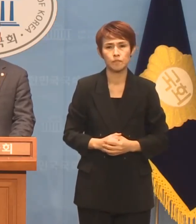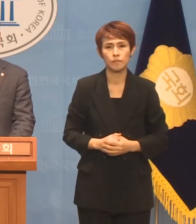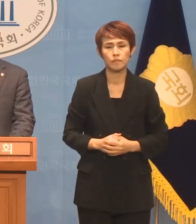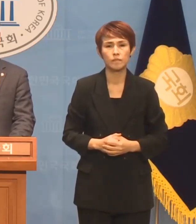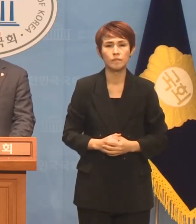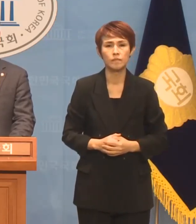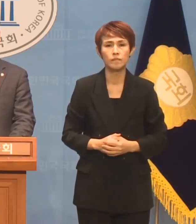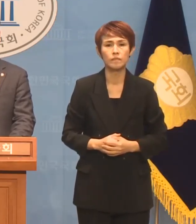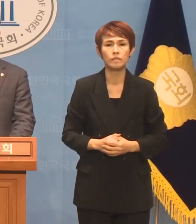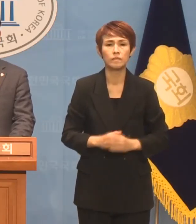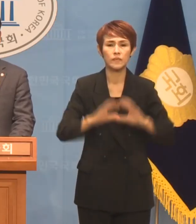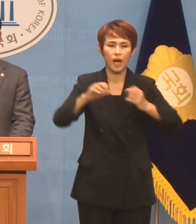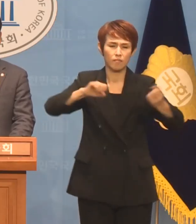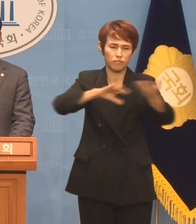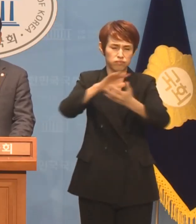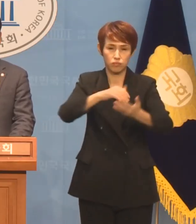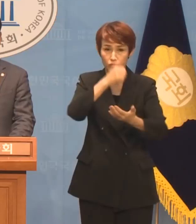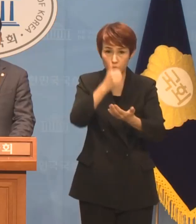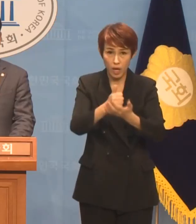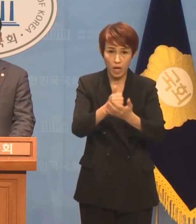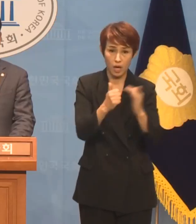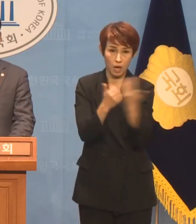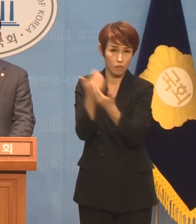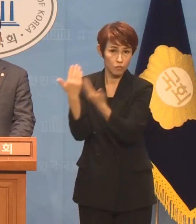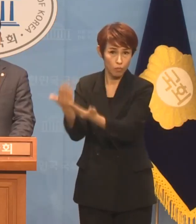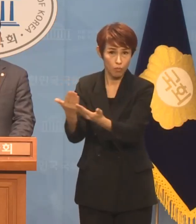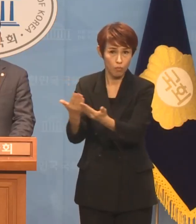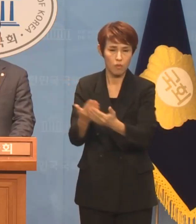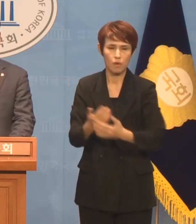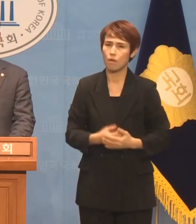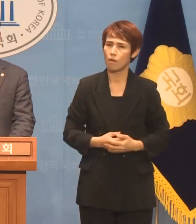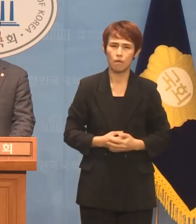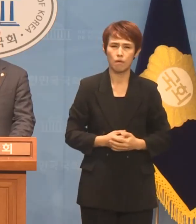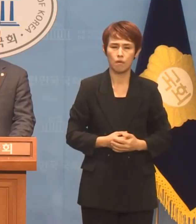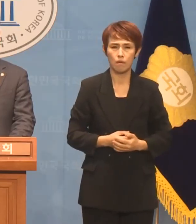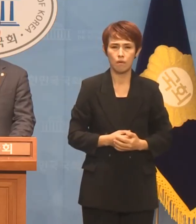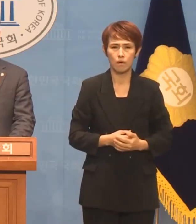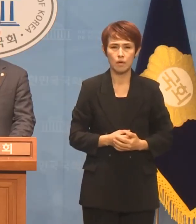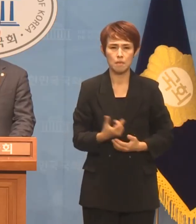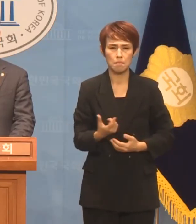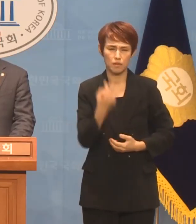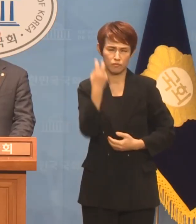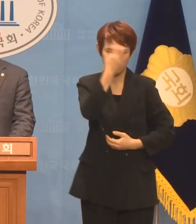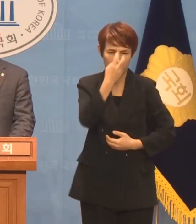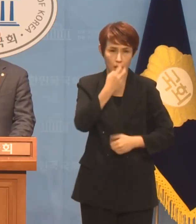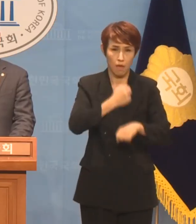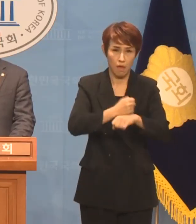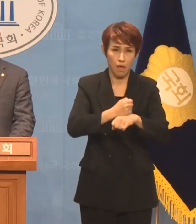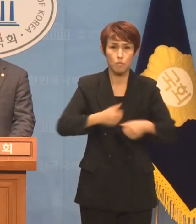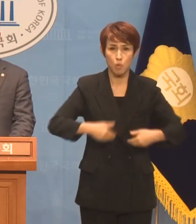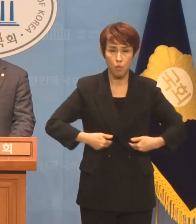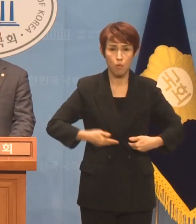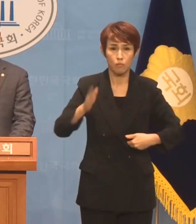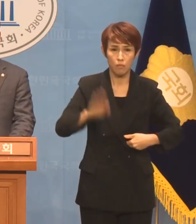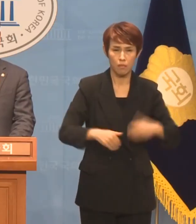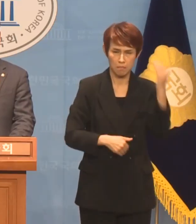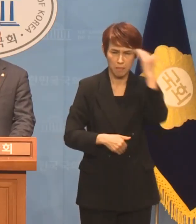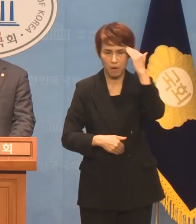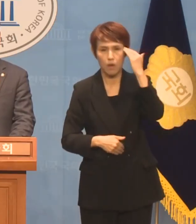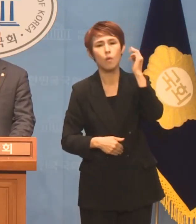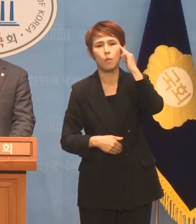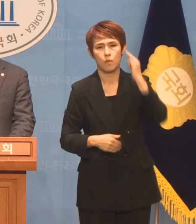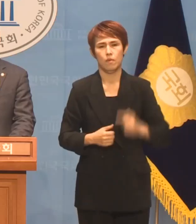언제까지 그렇게 내란에 동조하며 신속 수사와 탄핵 심판을 통한 내란 종식을 방해하실 겁니까?